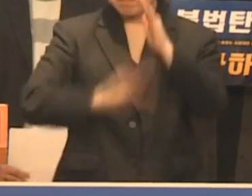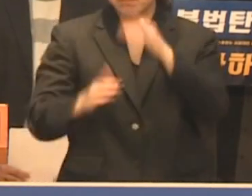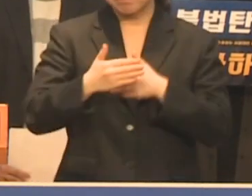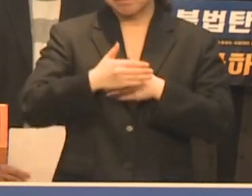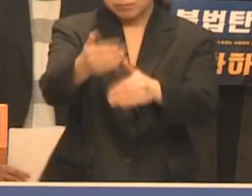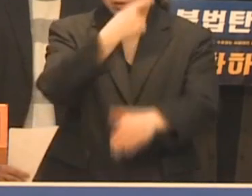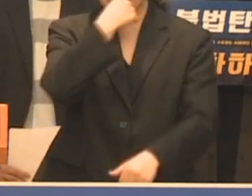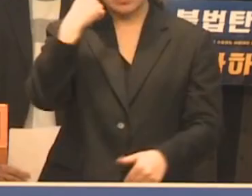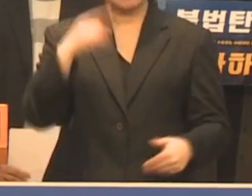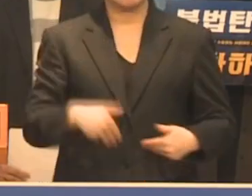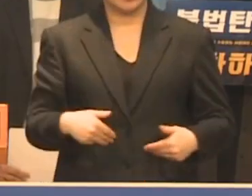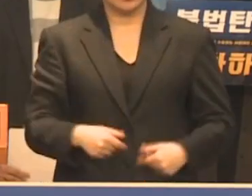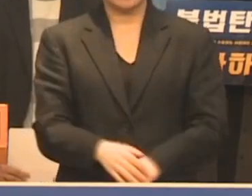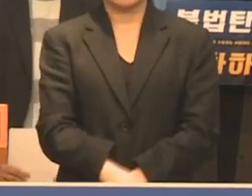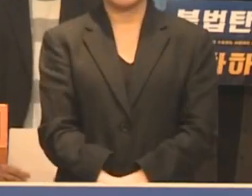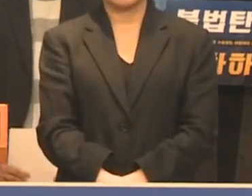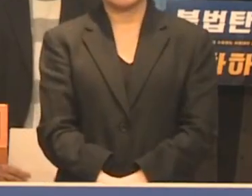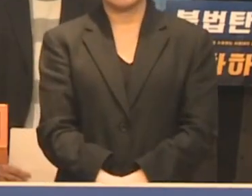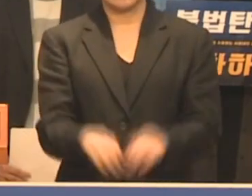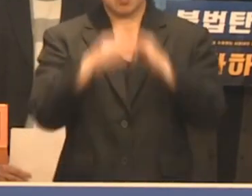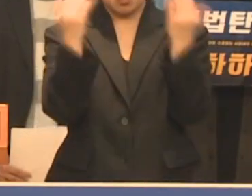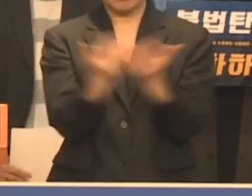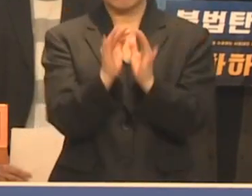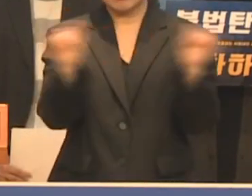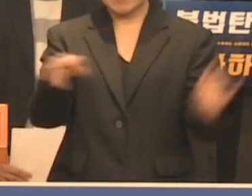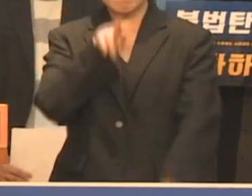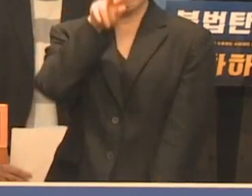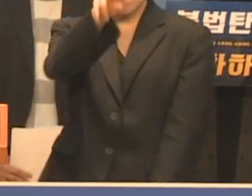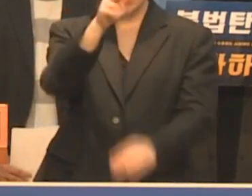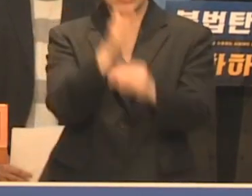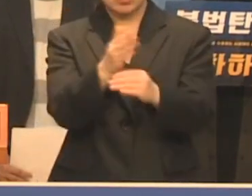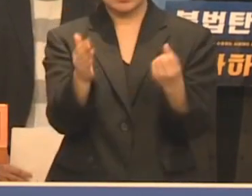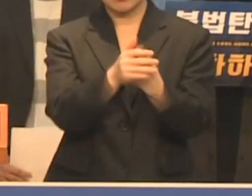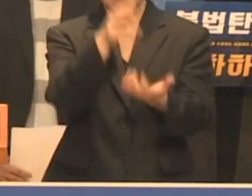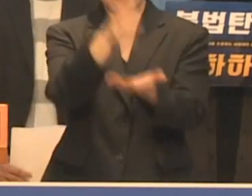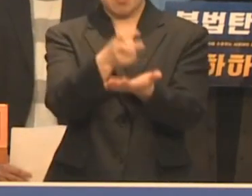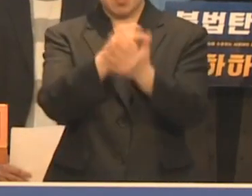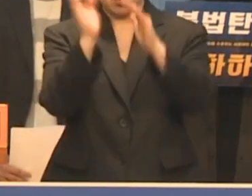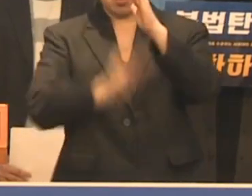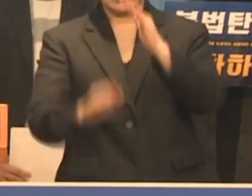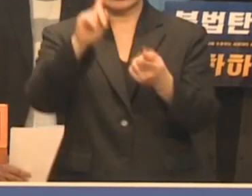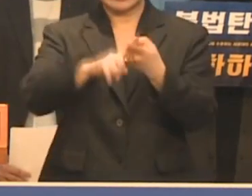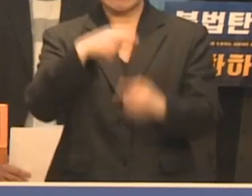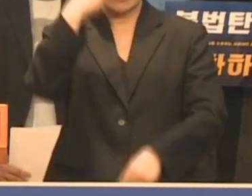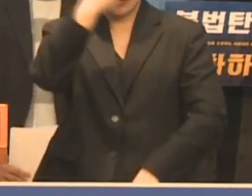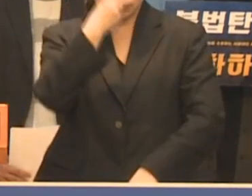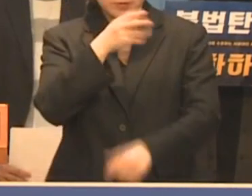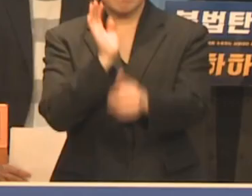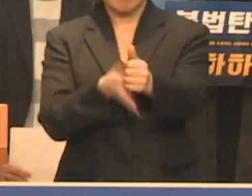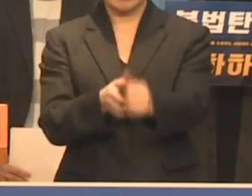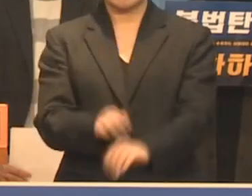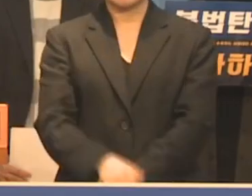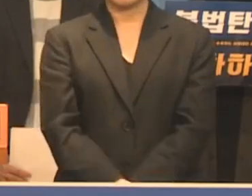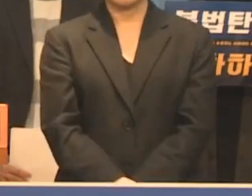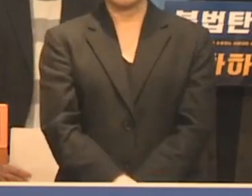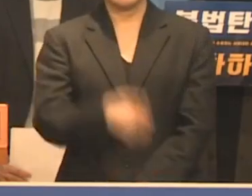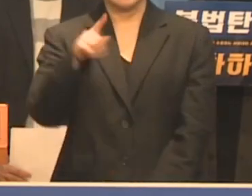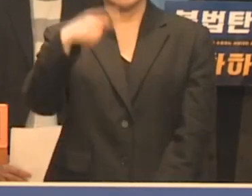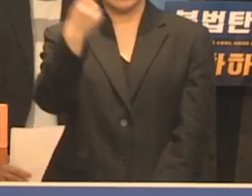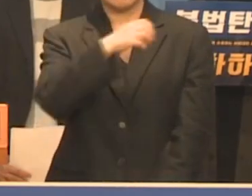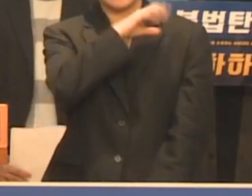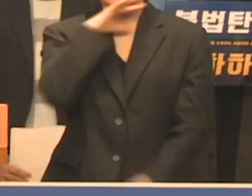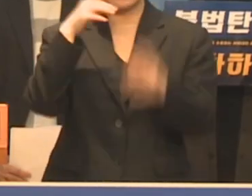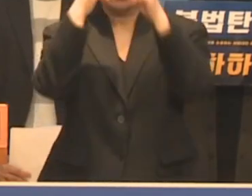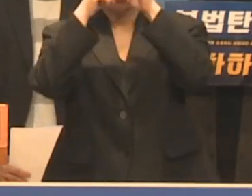절차가 보장되어야 할 것입니다. 모든 국민이 지켜보고 있으니 법과 공정에 부합한 심리를 하시기를 바랍니다. 다음으로는